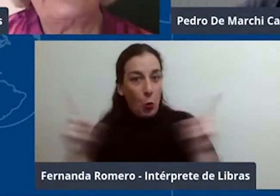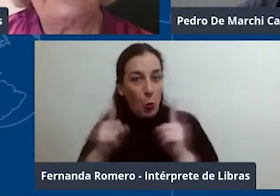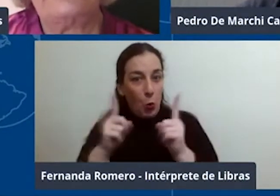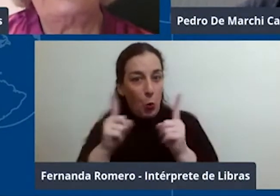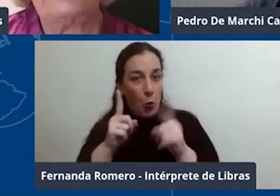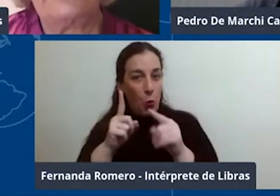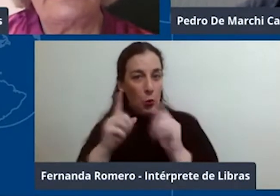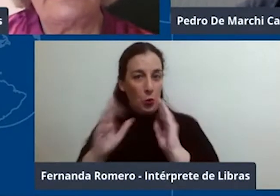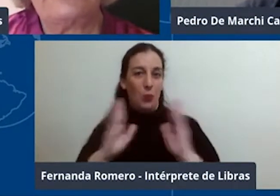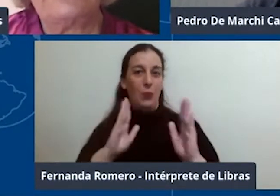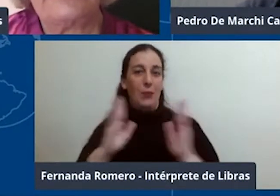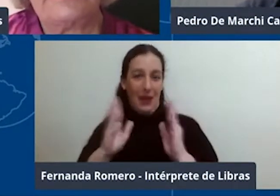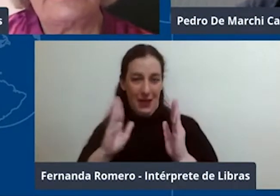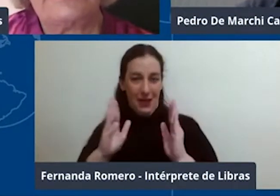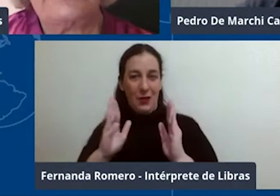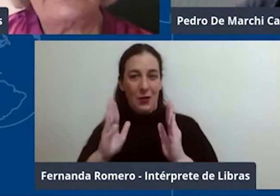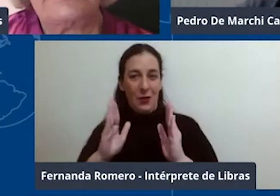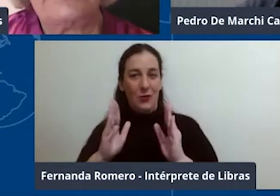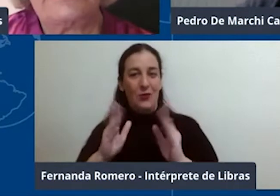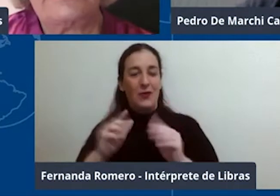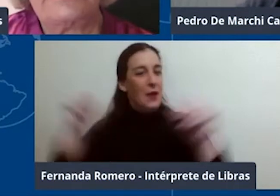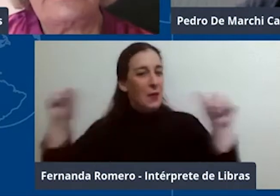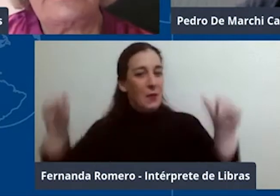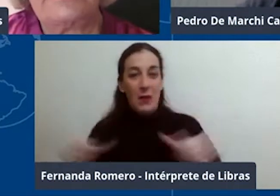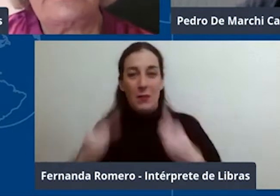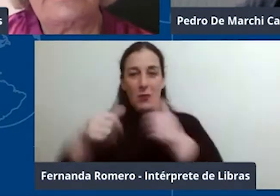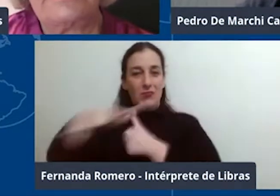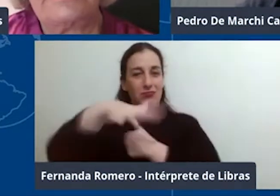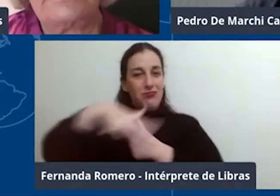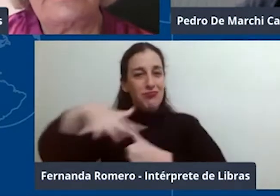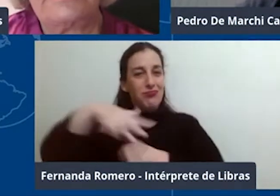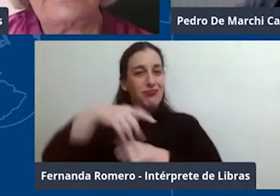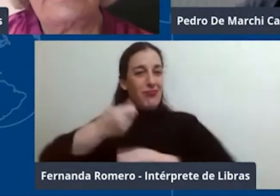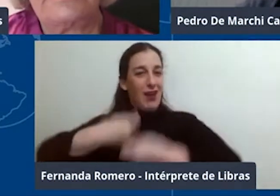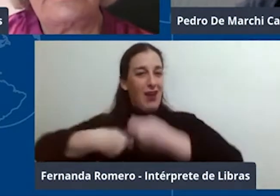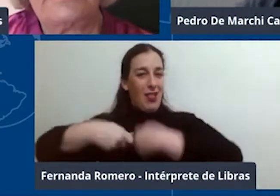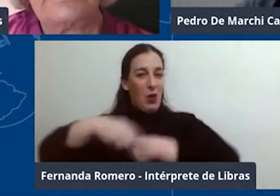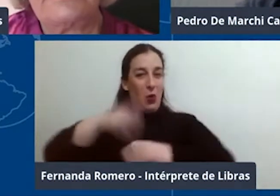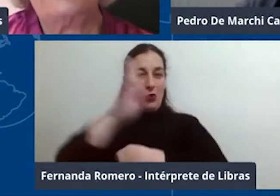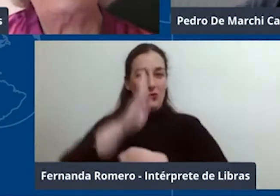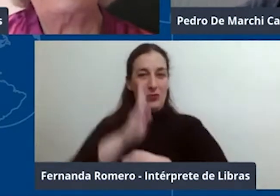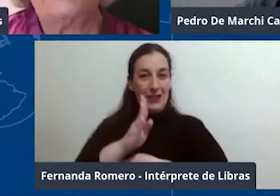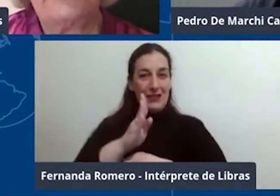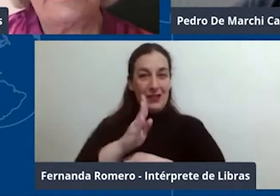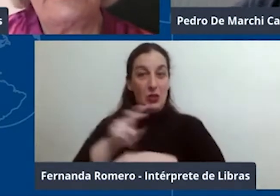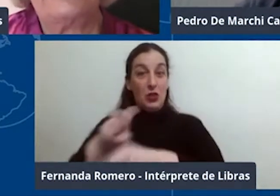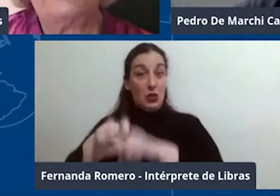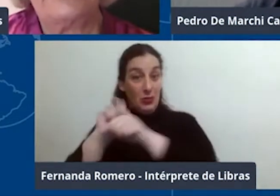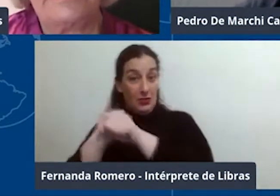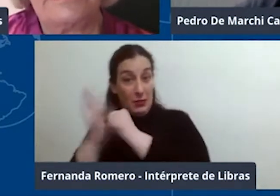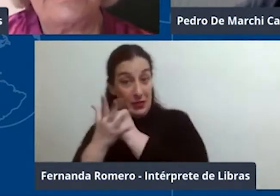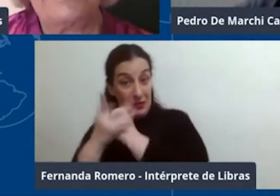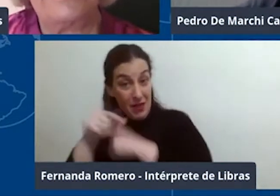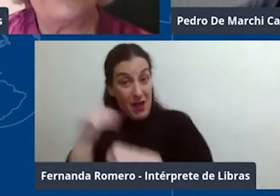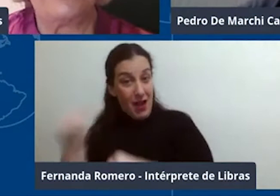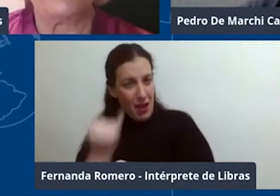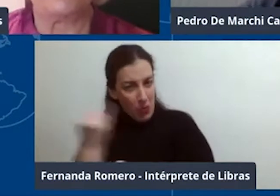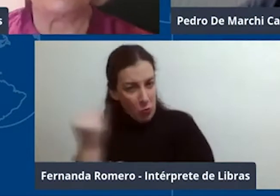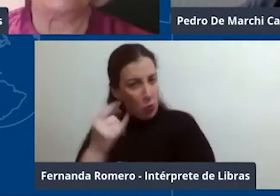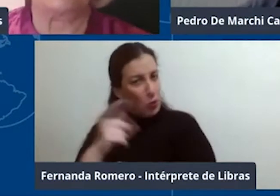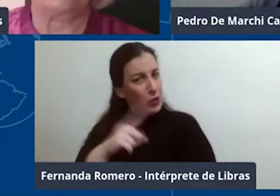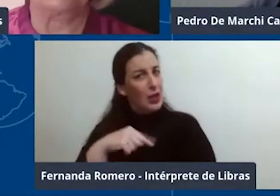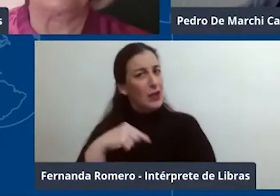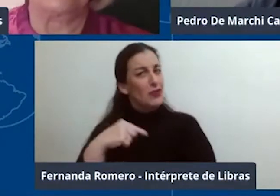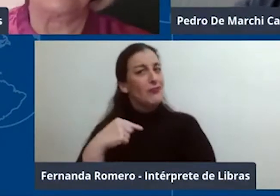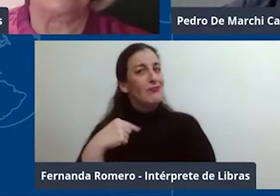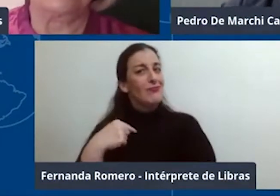essenciais para a melhoria do ambiente de negócio do Brasil, com a pandemia, que é fundamental que a gente tenha, né, ao menos